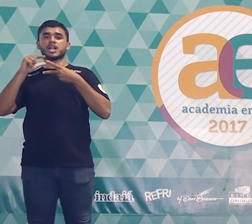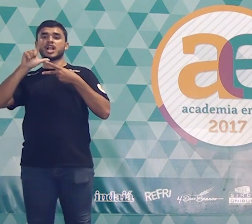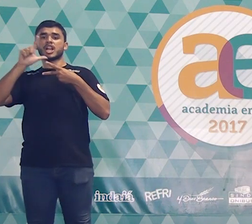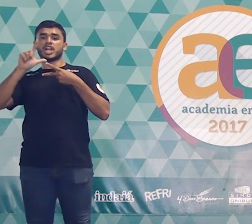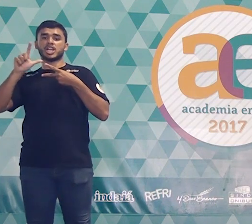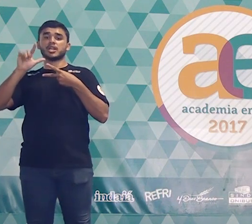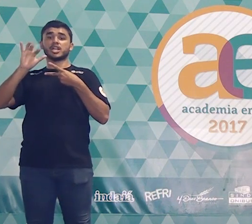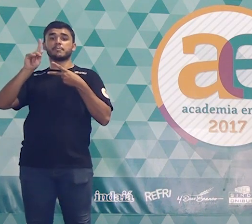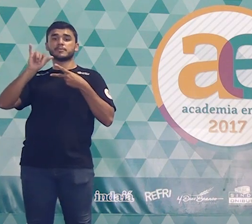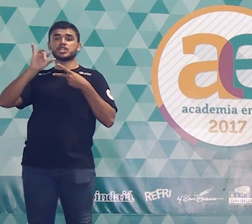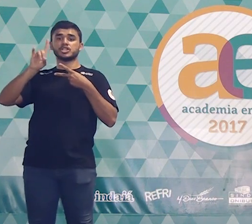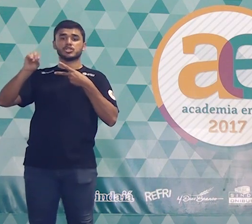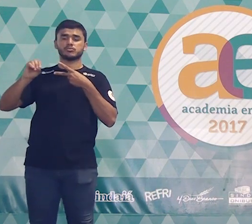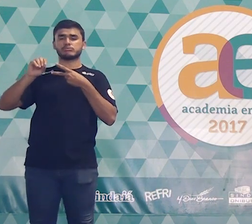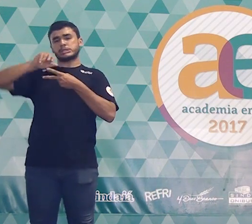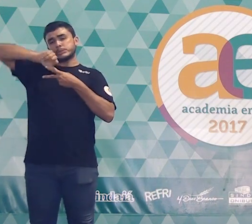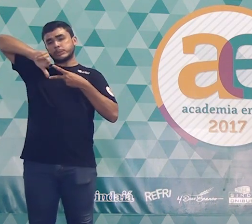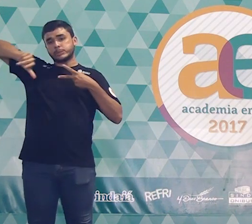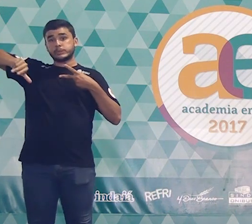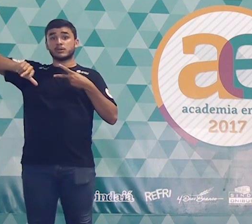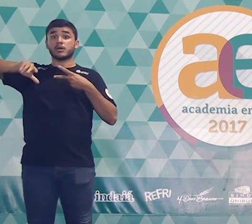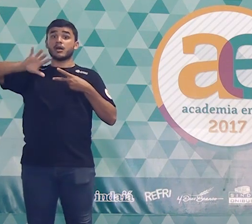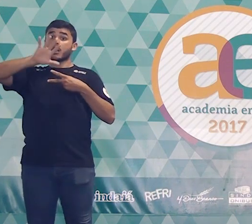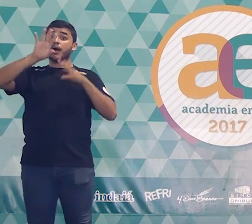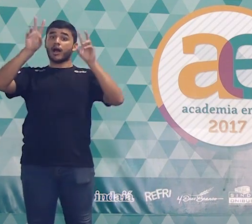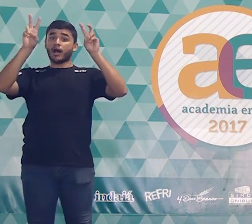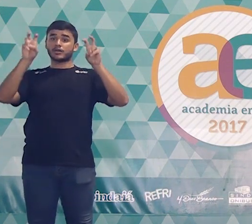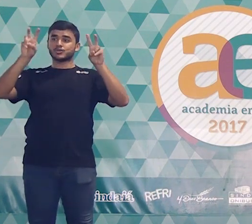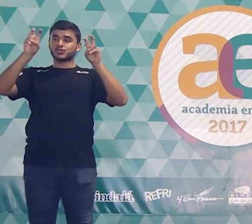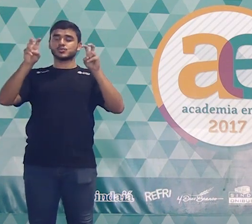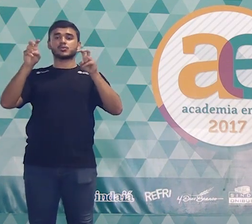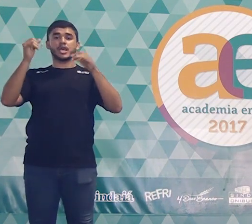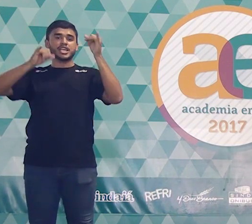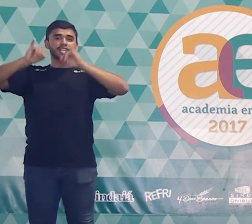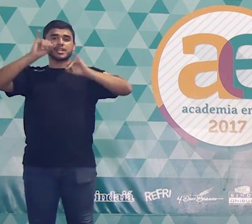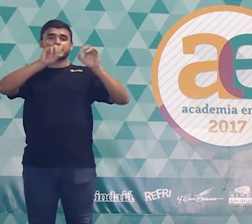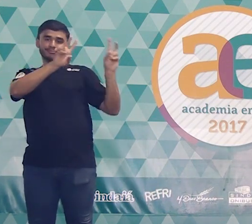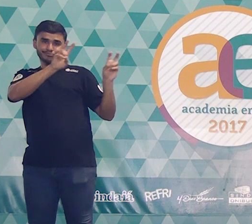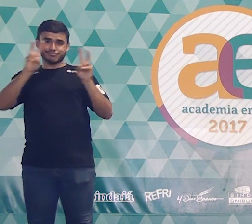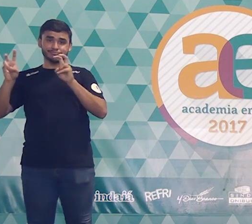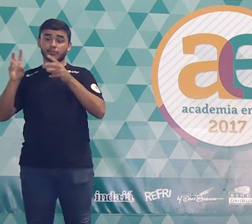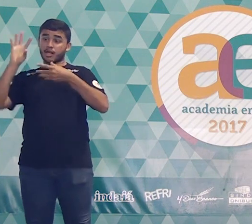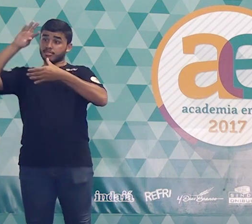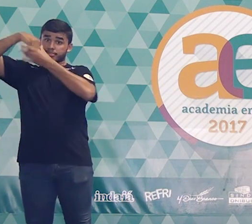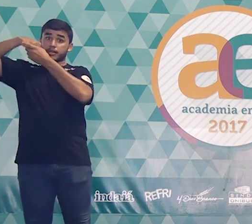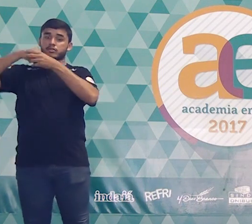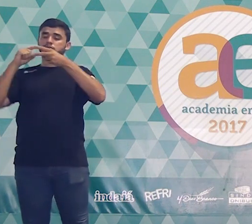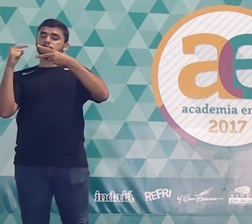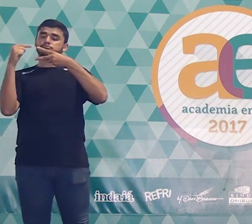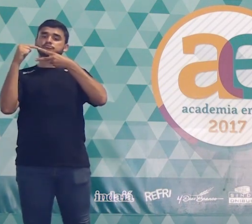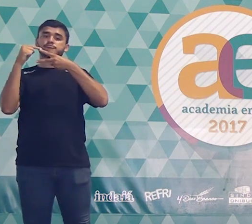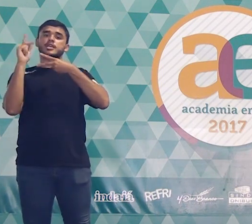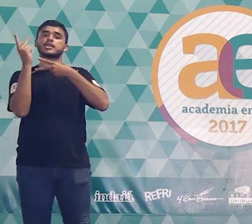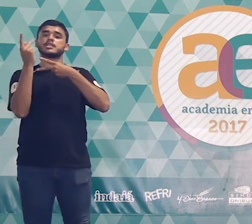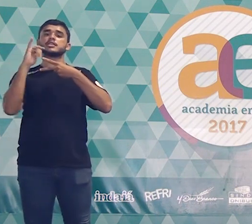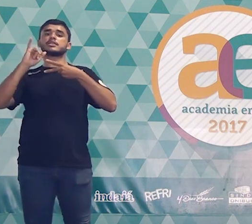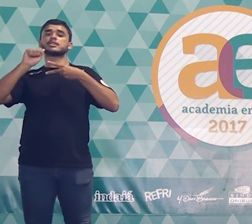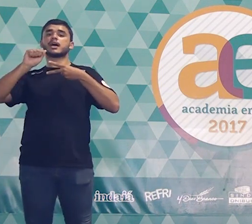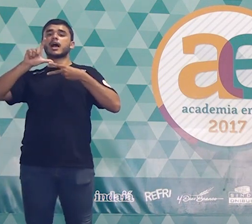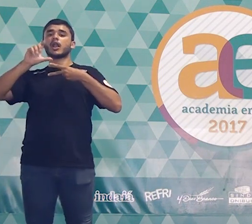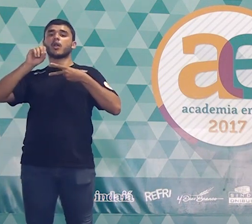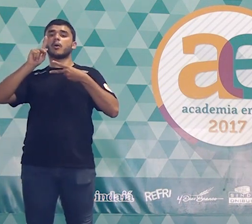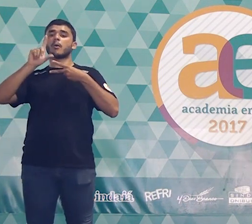tudo aquilo que você ouviu em bioquímica nesse ano, tá? Vai estar ali no hialoplasma. Então, qual é a função do hialoplasma? Dar